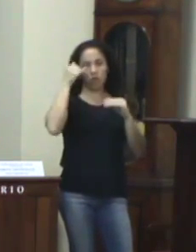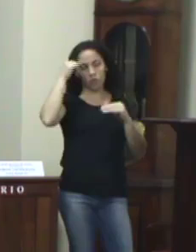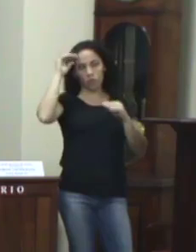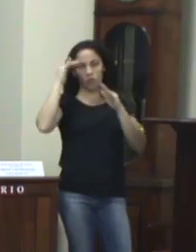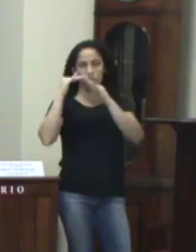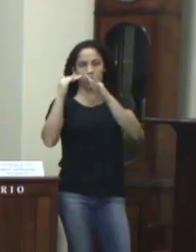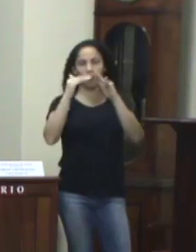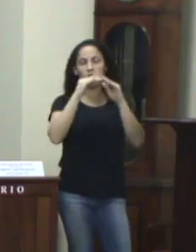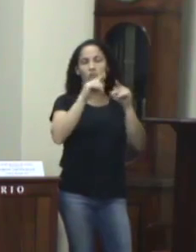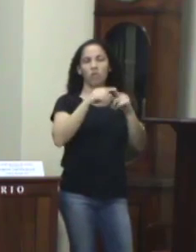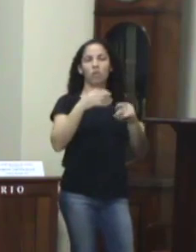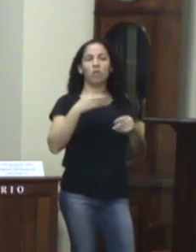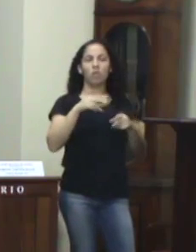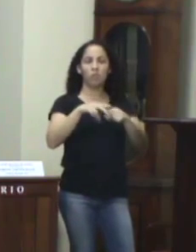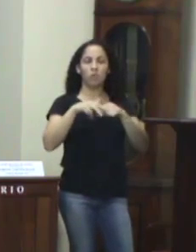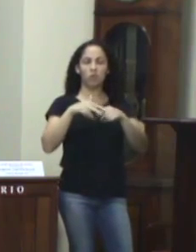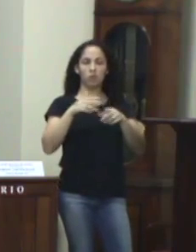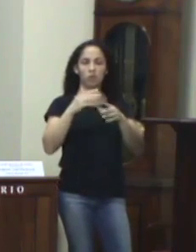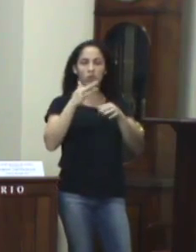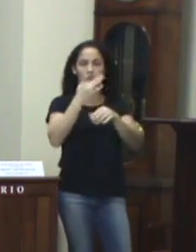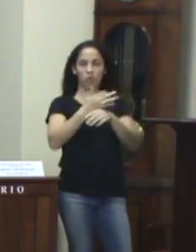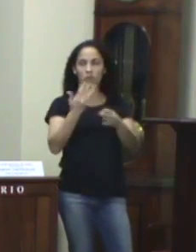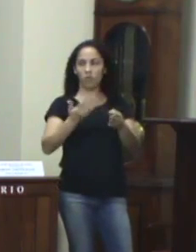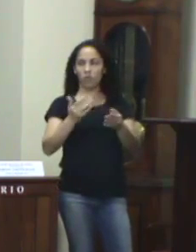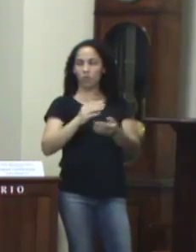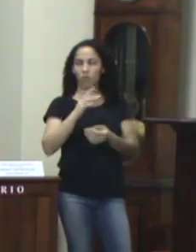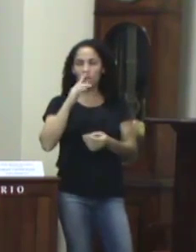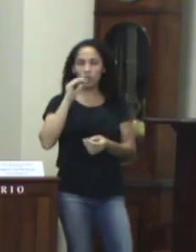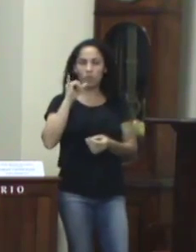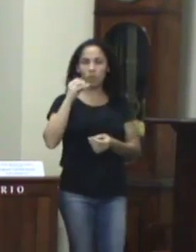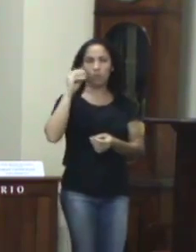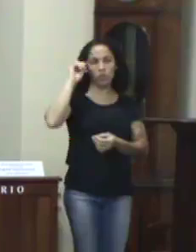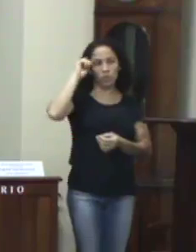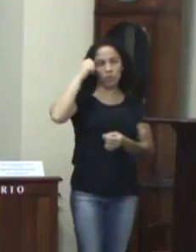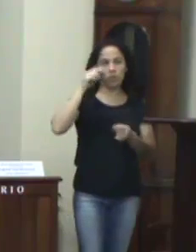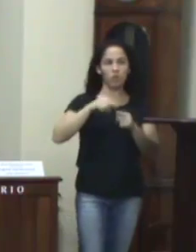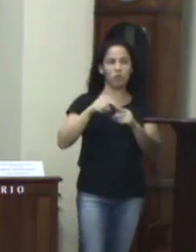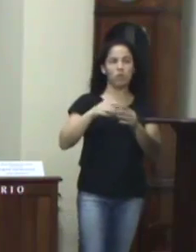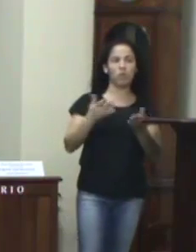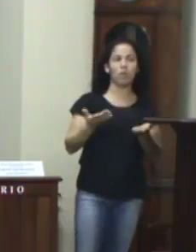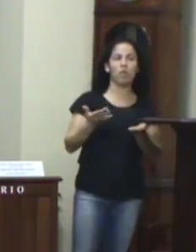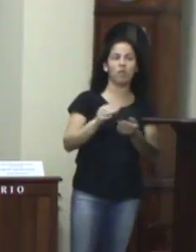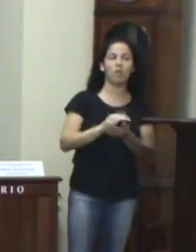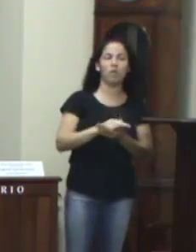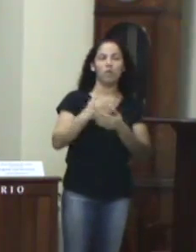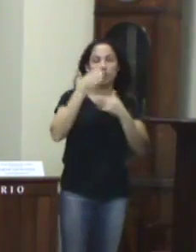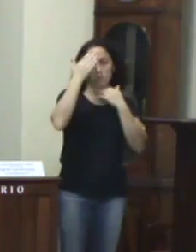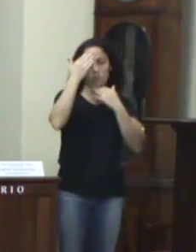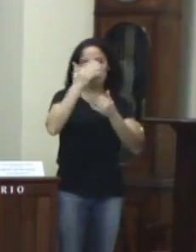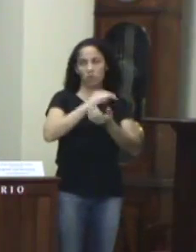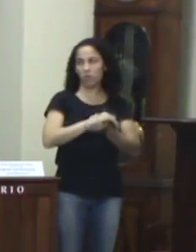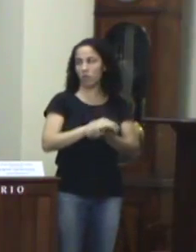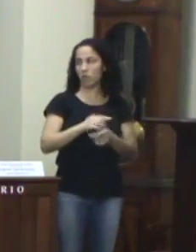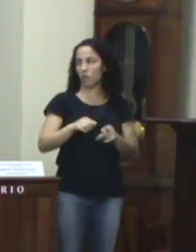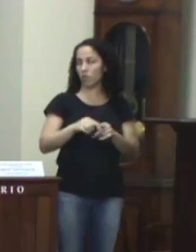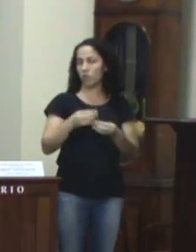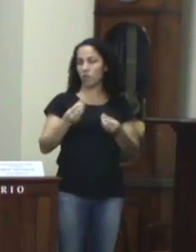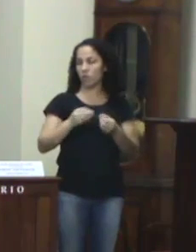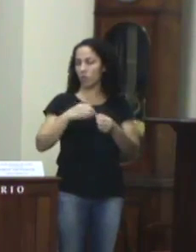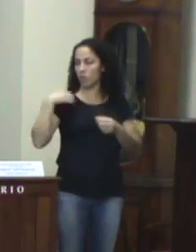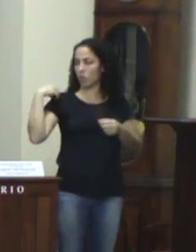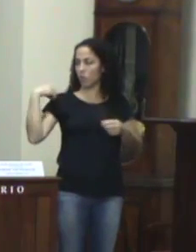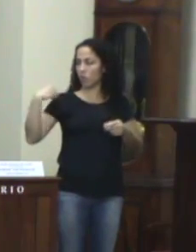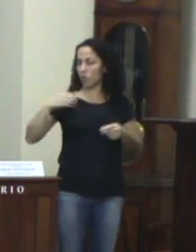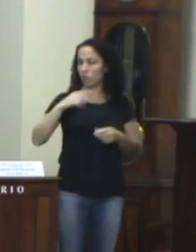pelo qual não comparecerá à sessão ordinária de hoje. Nessa oportunidade, em tela, protesto de estima e consideração. Maria Tereza Nogueira